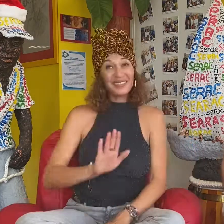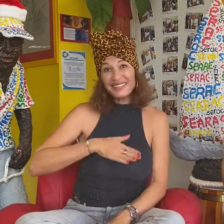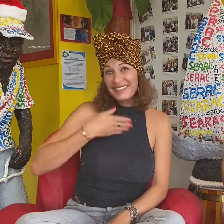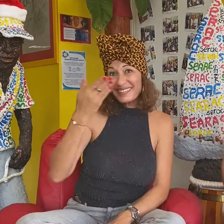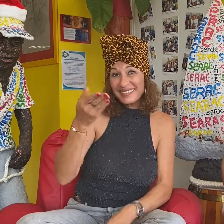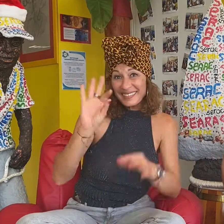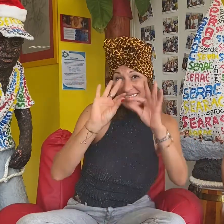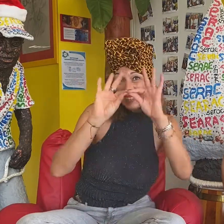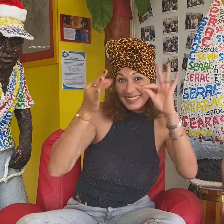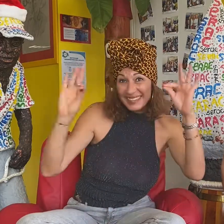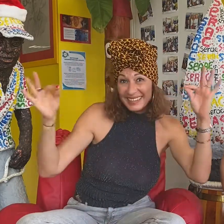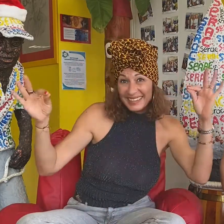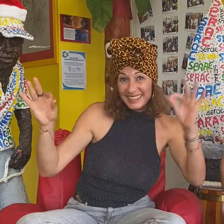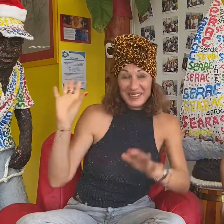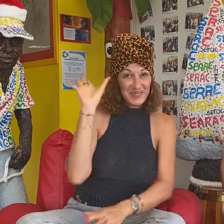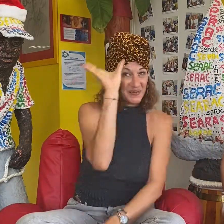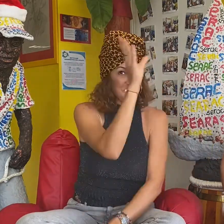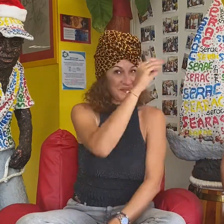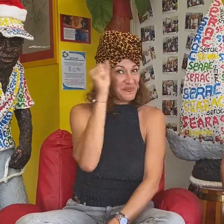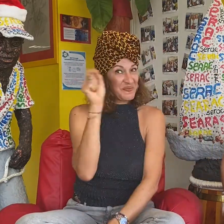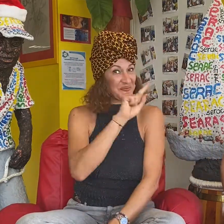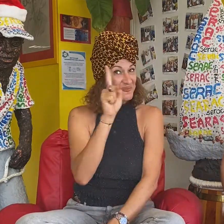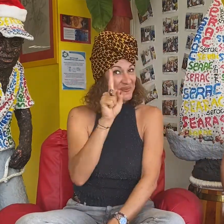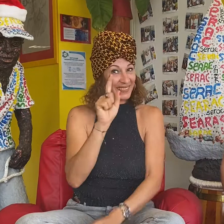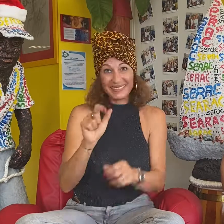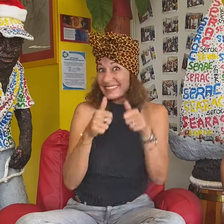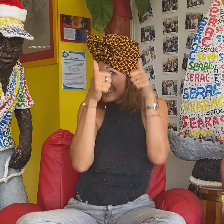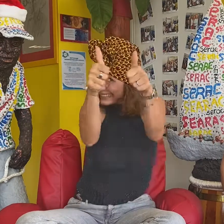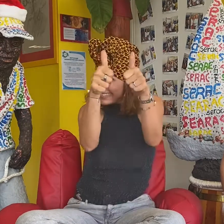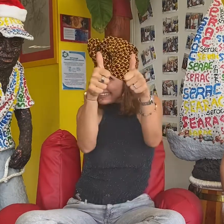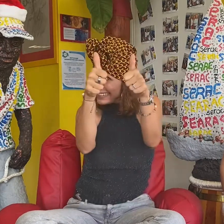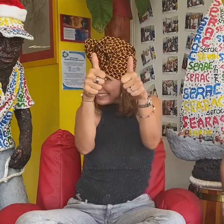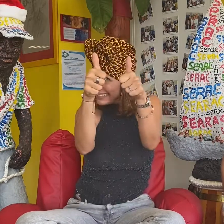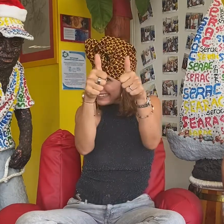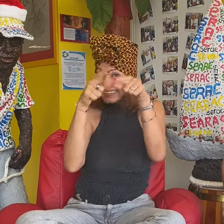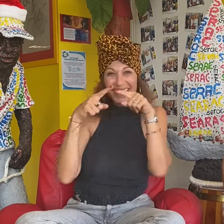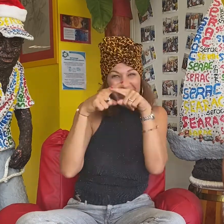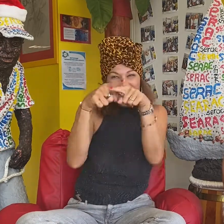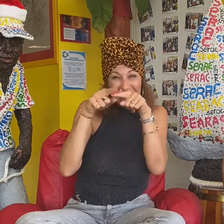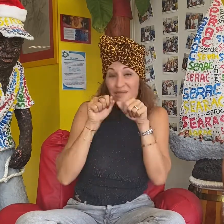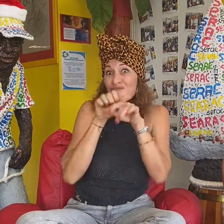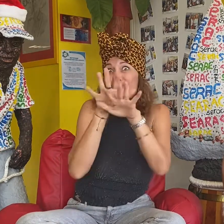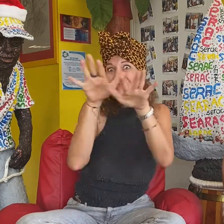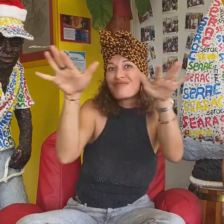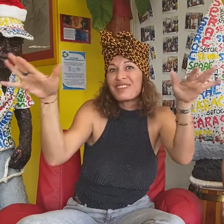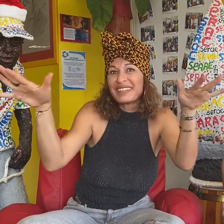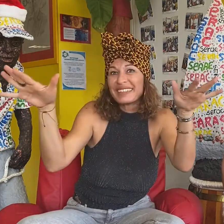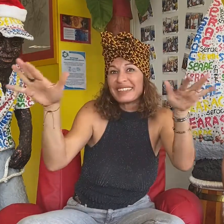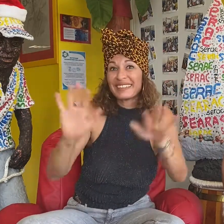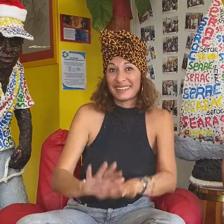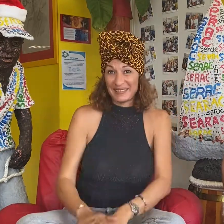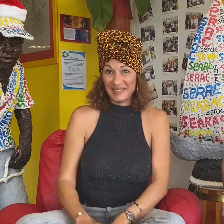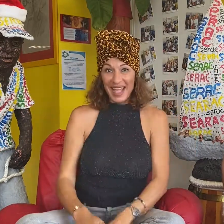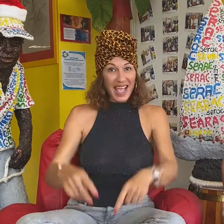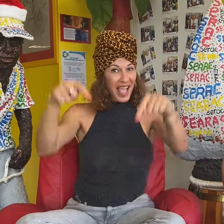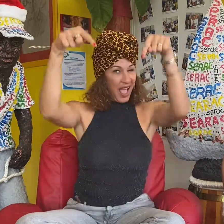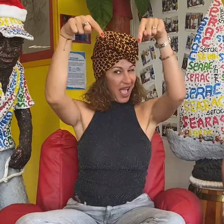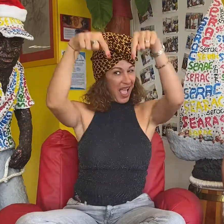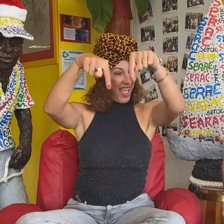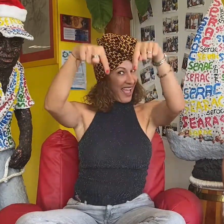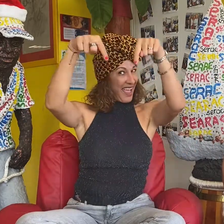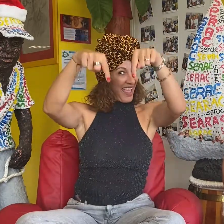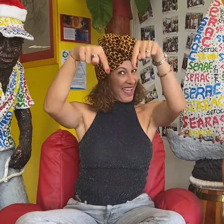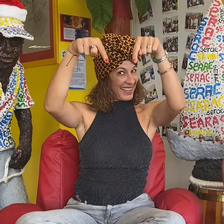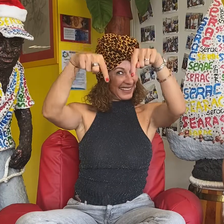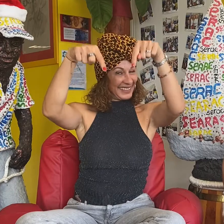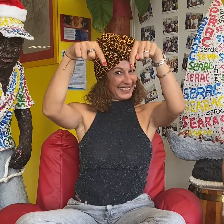Tu as aimé l'histoire? Alors n'oublie pas un pouce en l'air, partage la vidéo et clique sur le lien